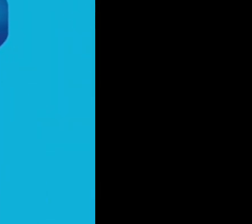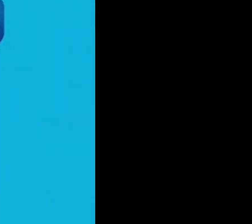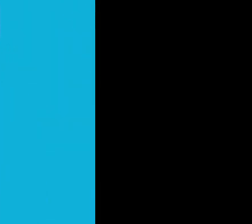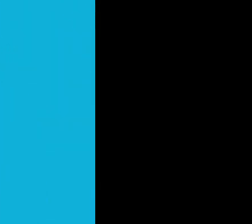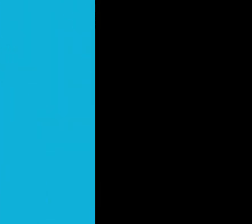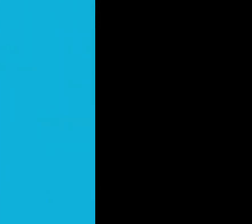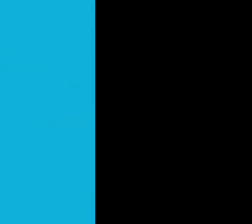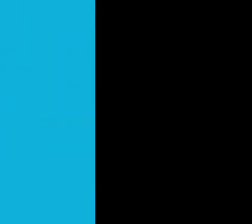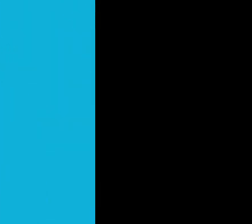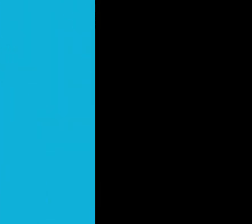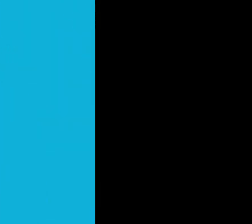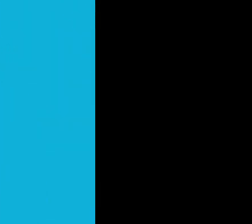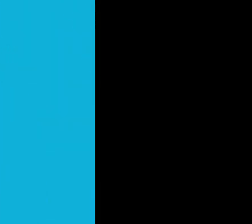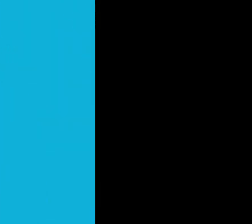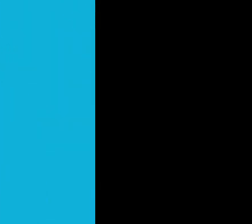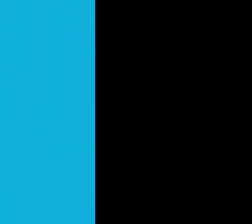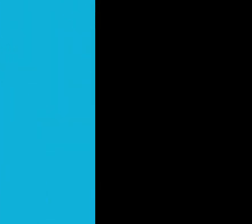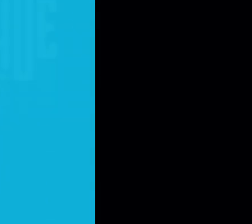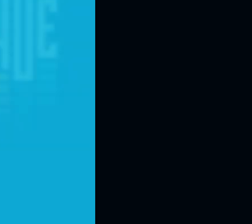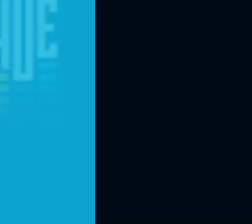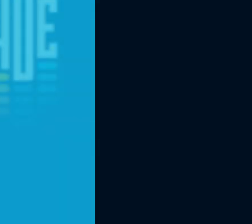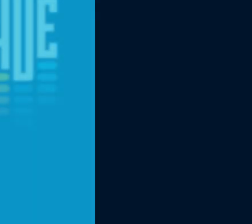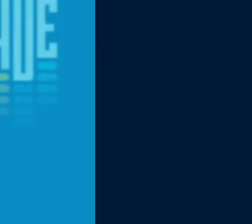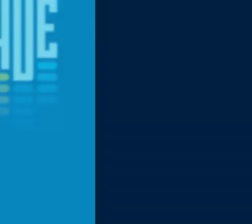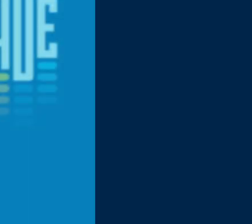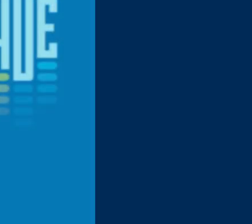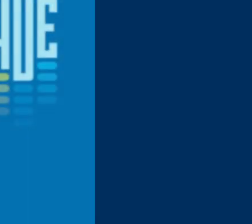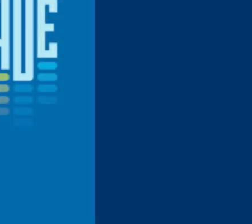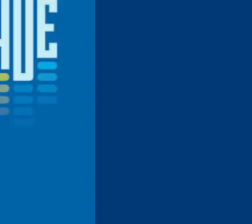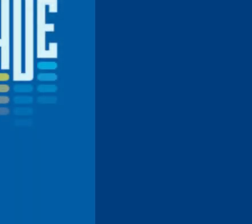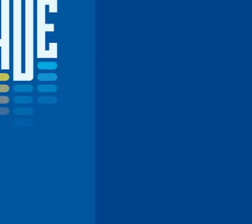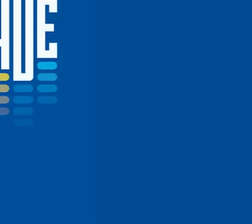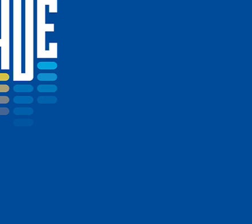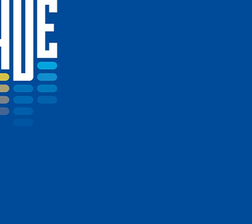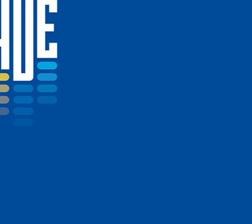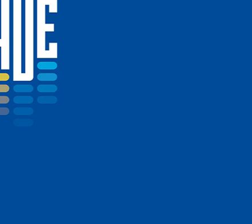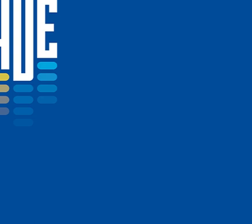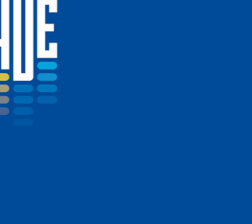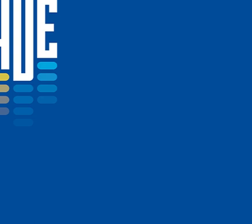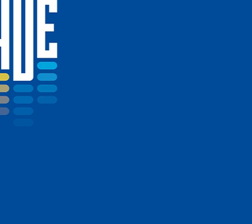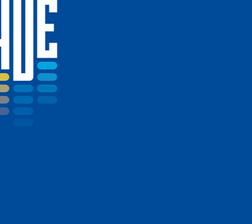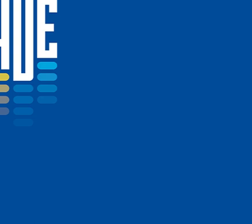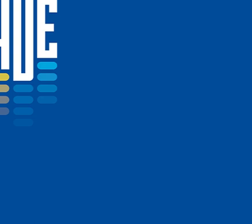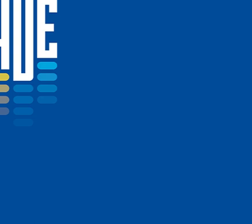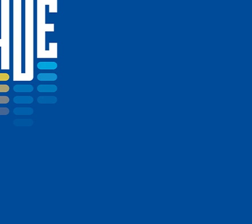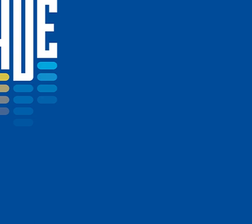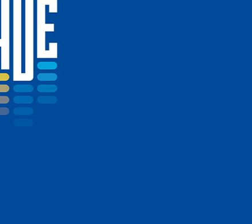Continue conosco no portal da Prefeitura e nas redes sociais.